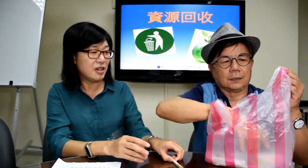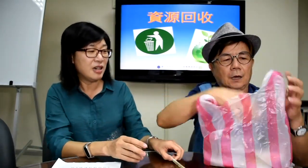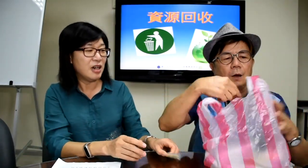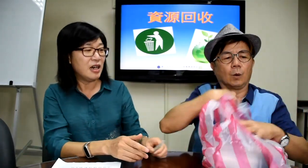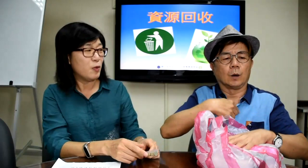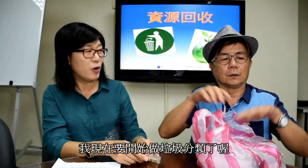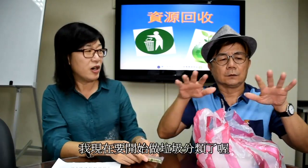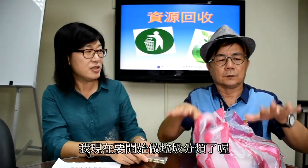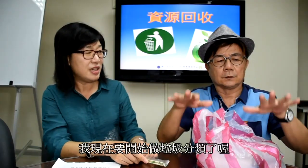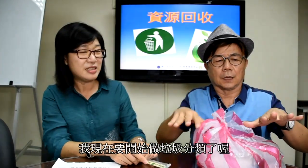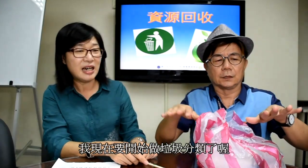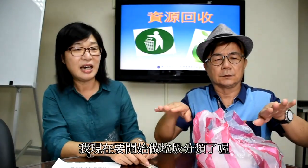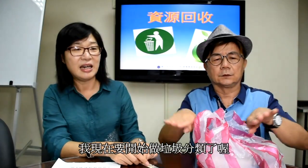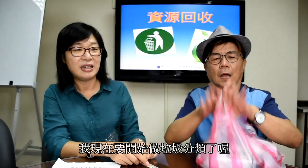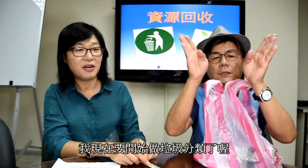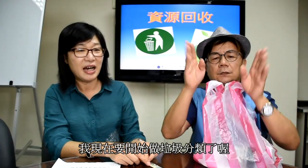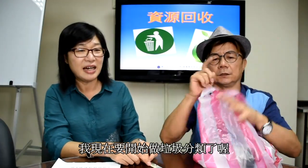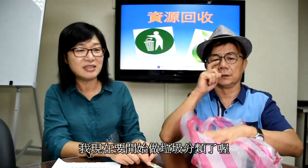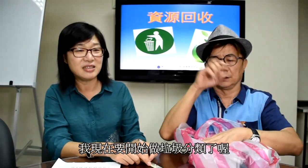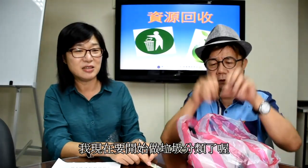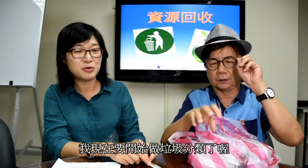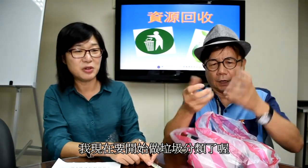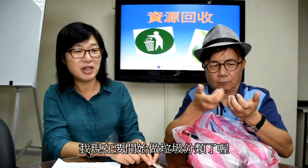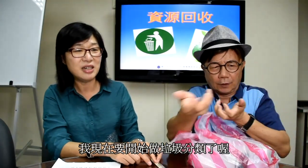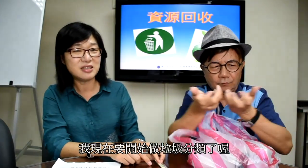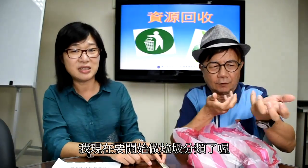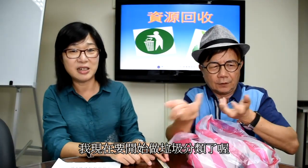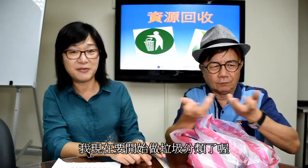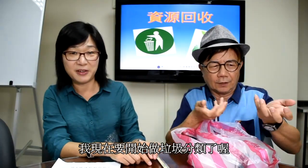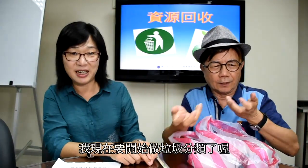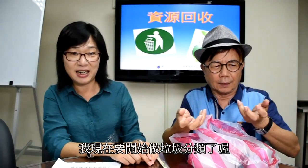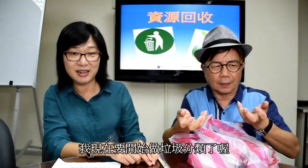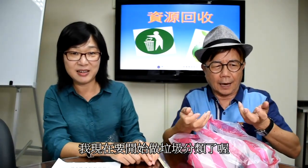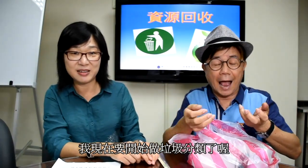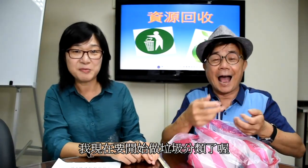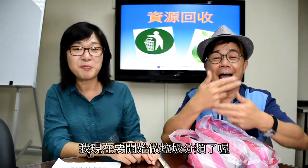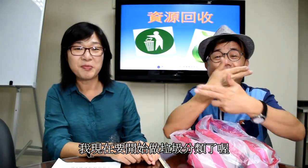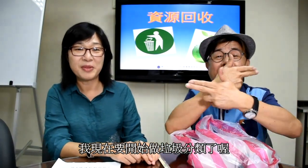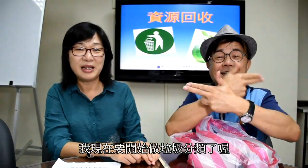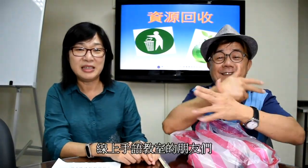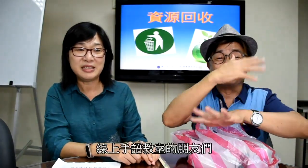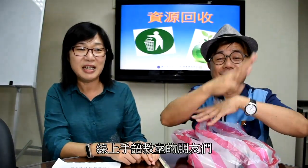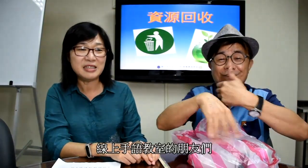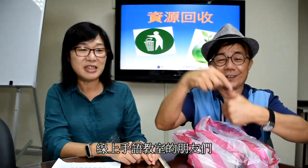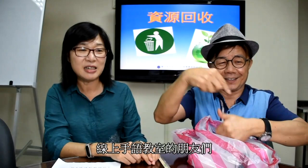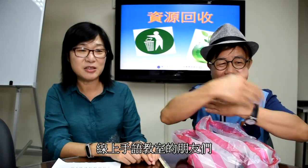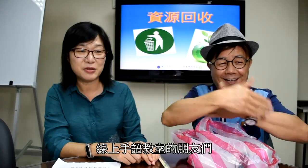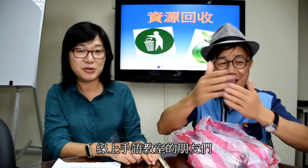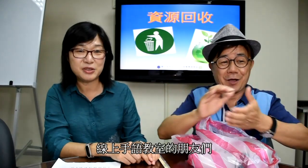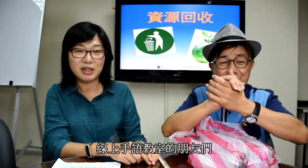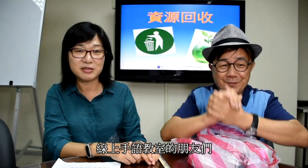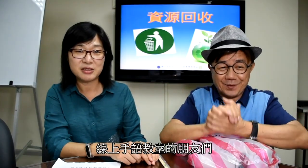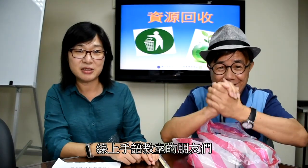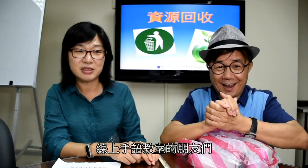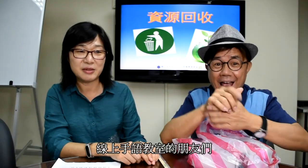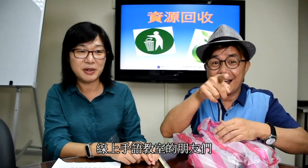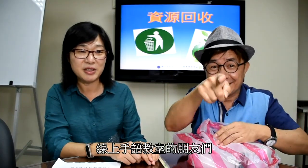我现在要开始做垃圾分类咯。 线上手语教室的朋友